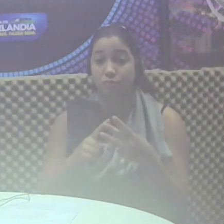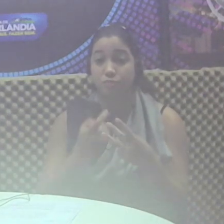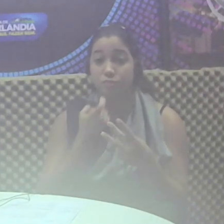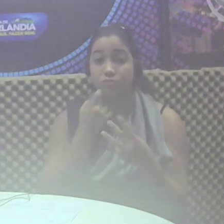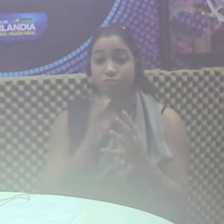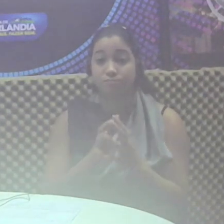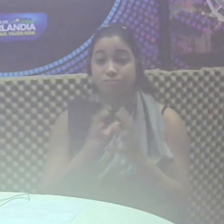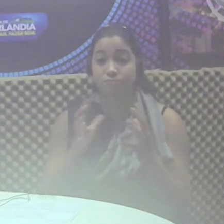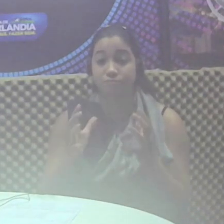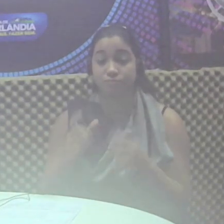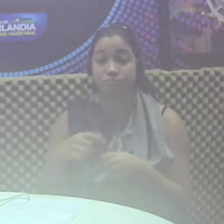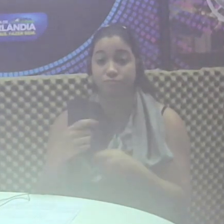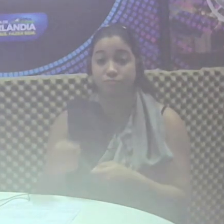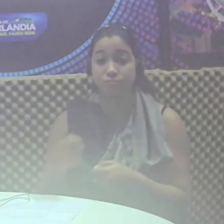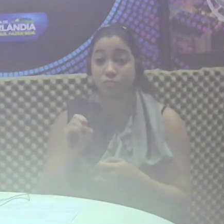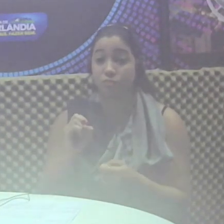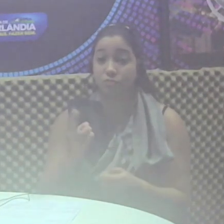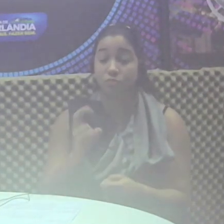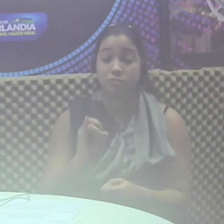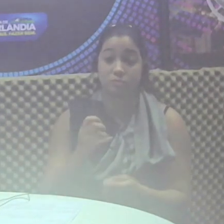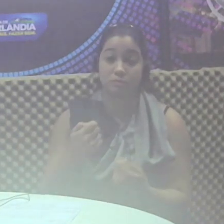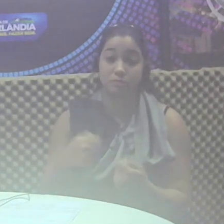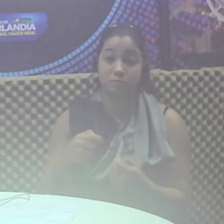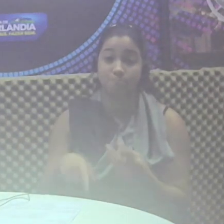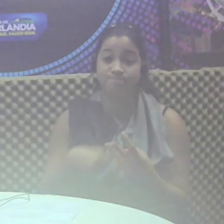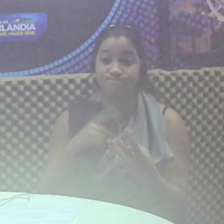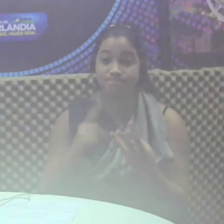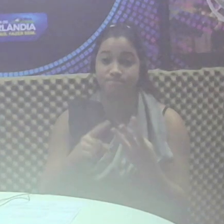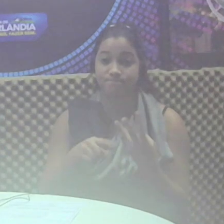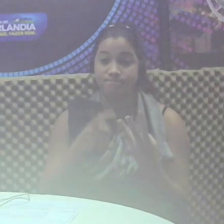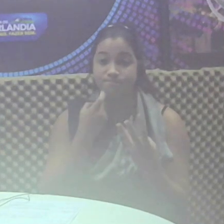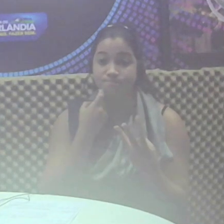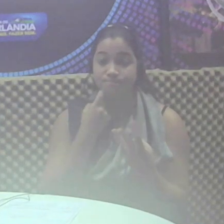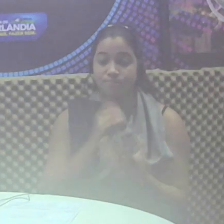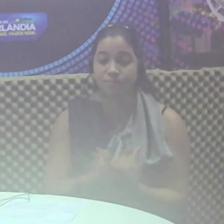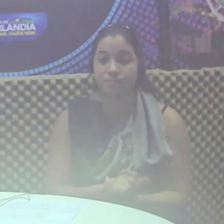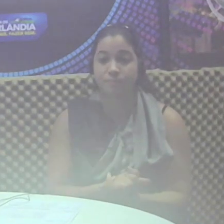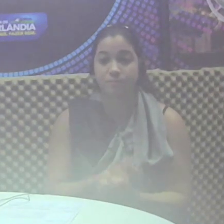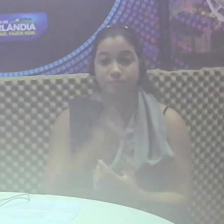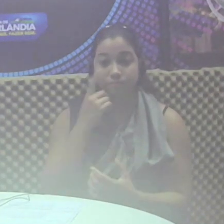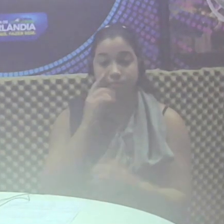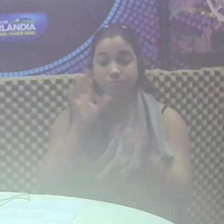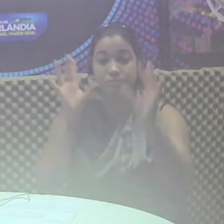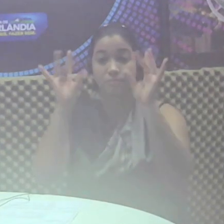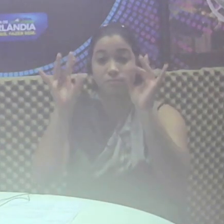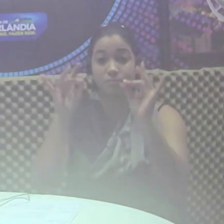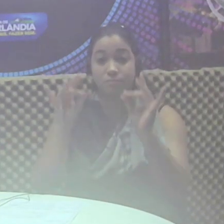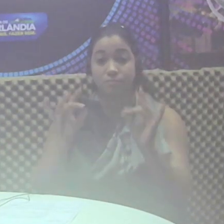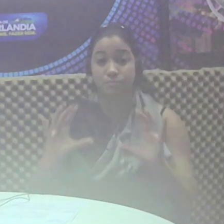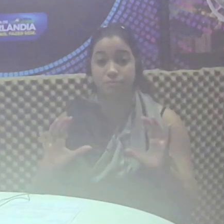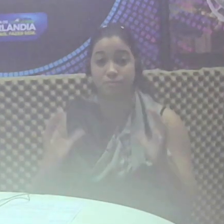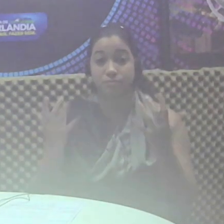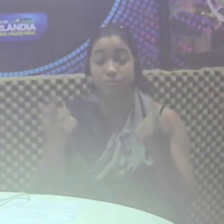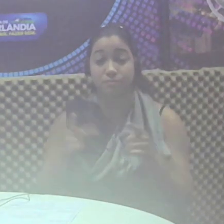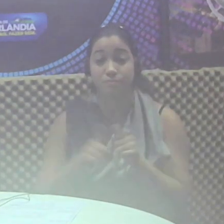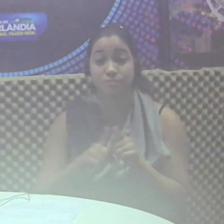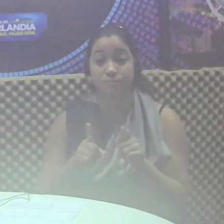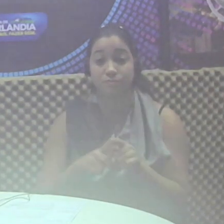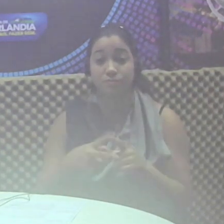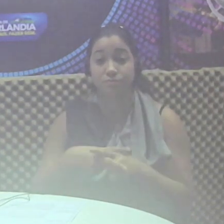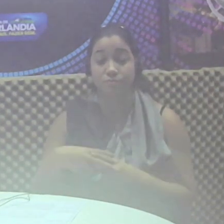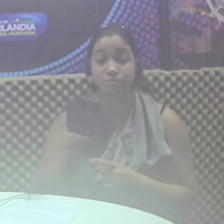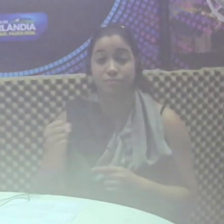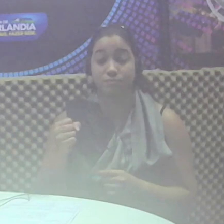peixe medido ou, caso necessário, pelo terceiro maior. Confira mais detalhes sobre o torneio e também sobre os